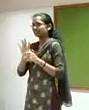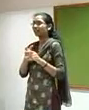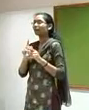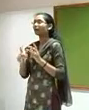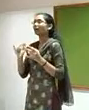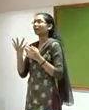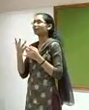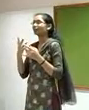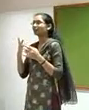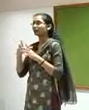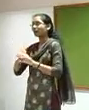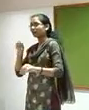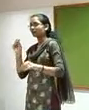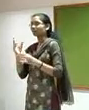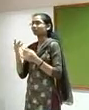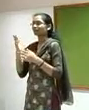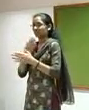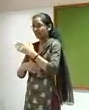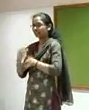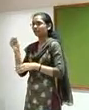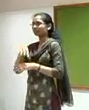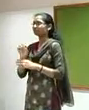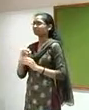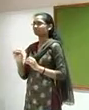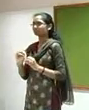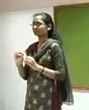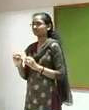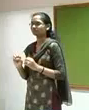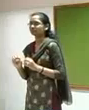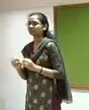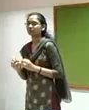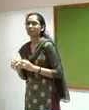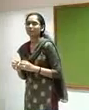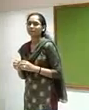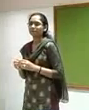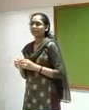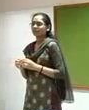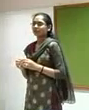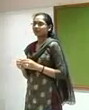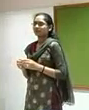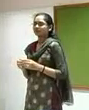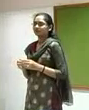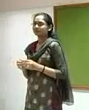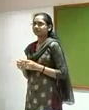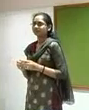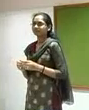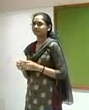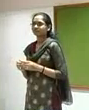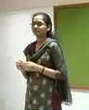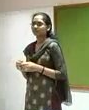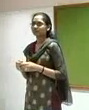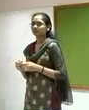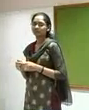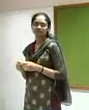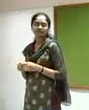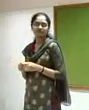very explicitly prohibited any kind of classification of the or any discrimination